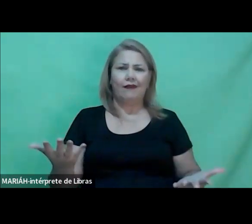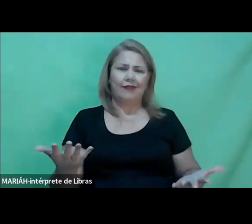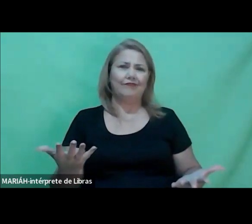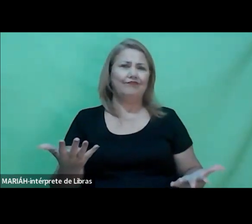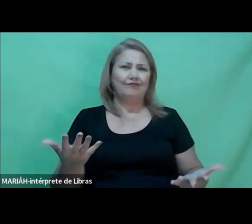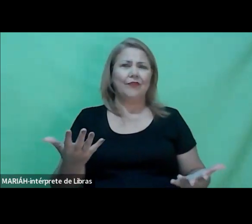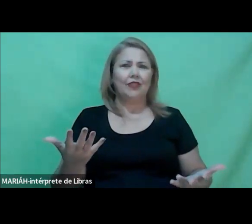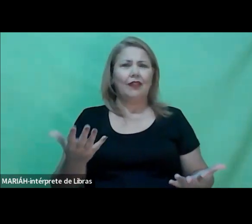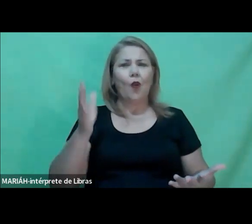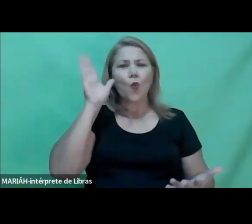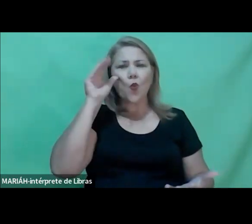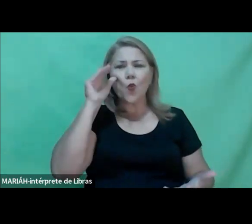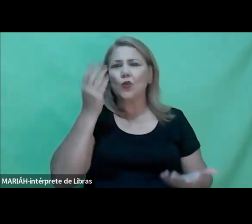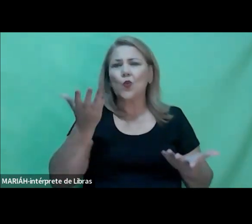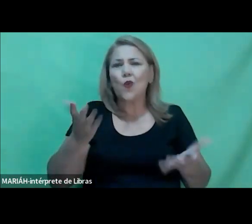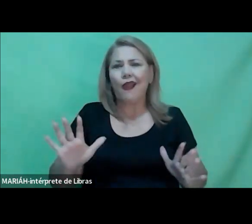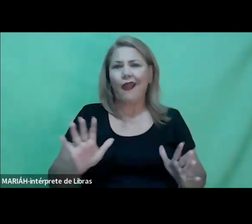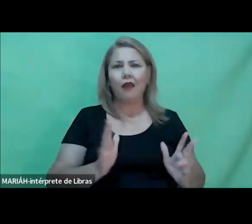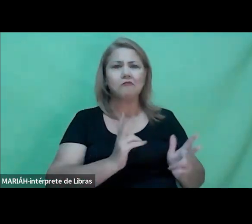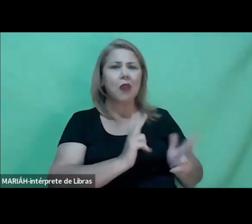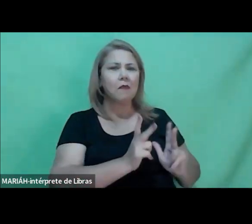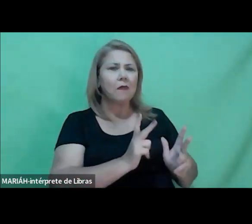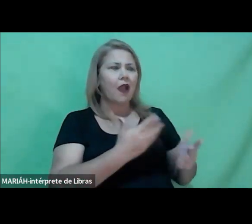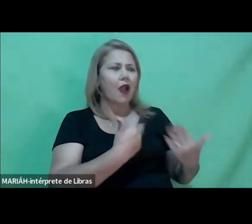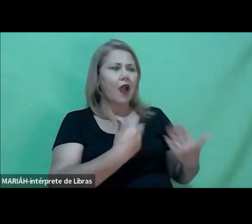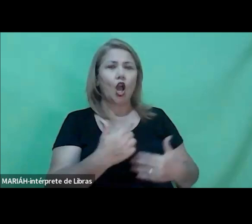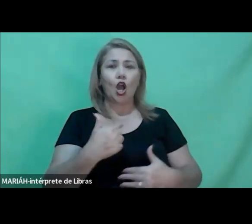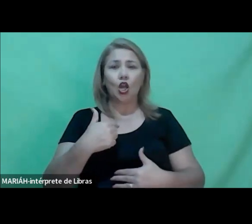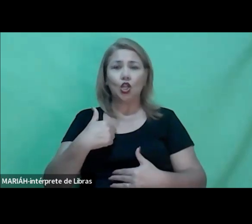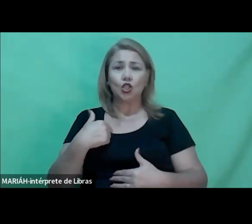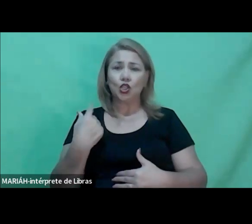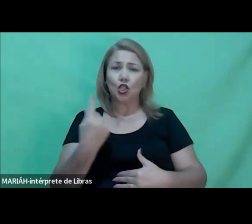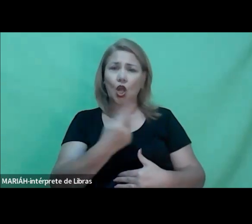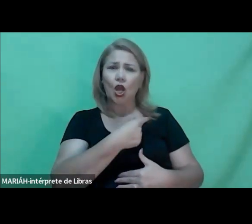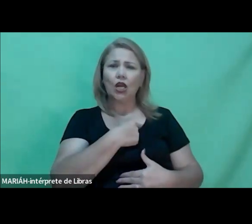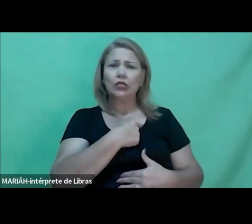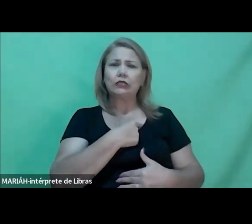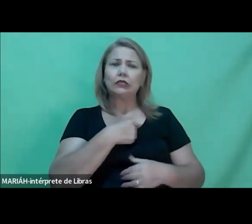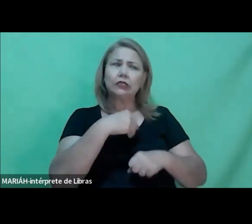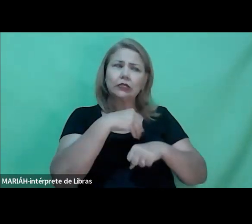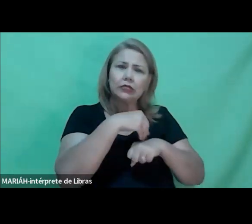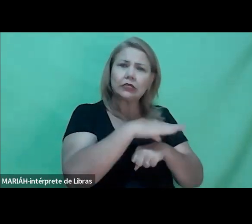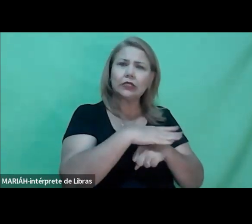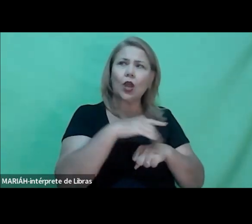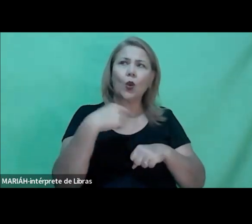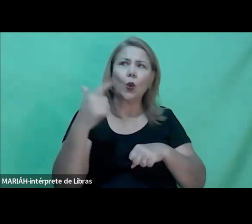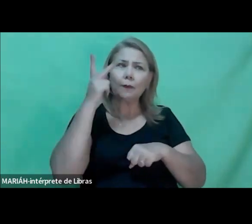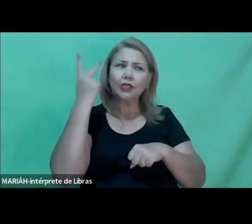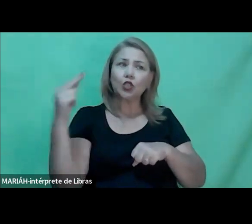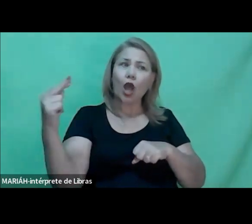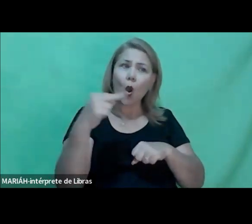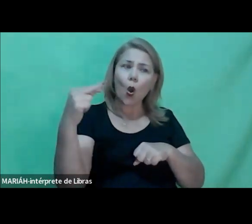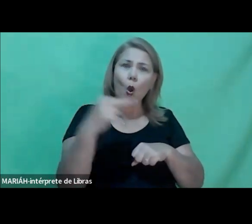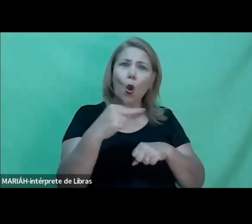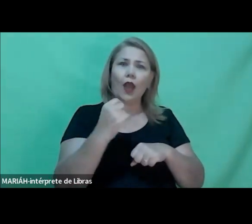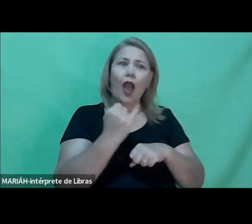sepan lo que está diciendo nosotros como intérpretes debemos describir y comentarle si otras personas están mirando si